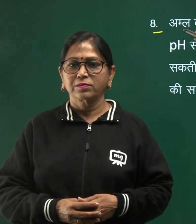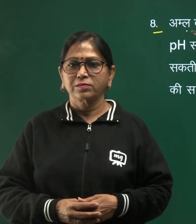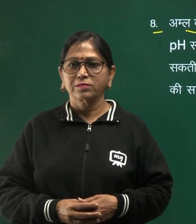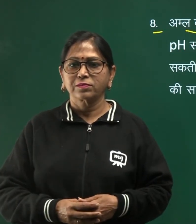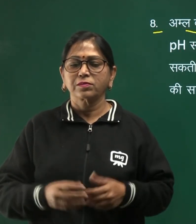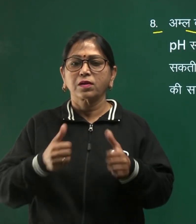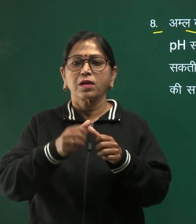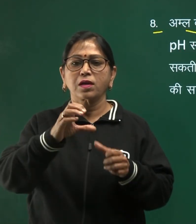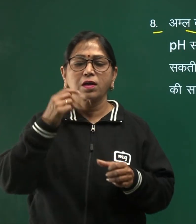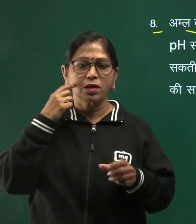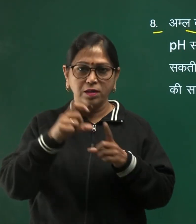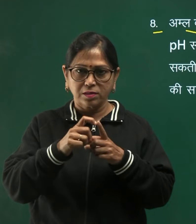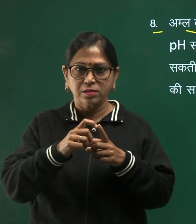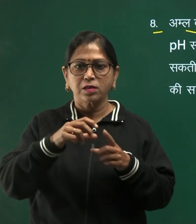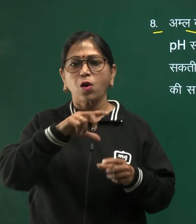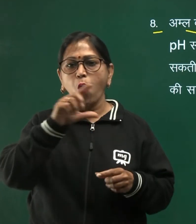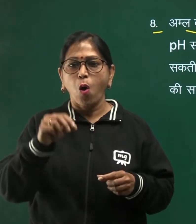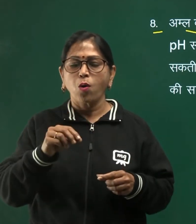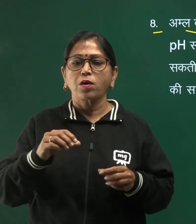ना मराठी